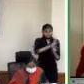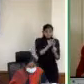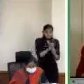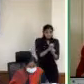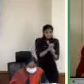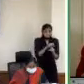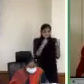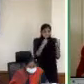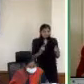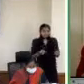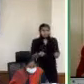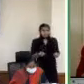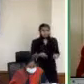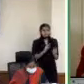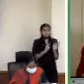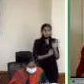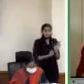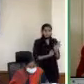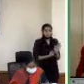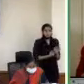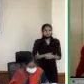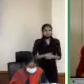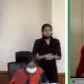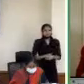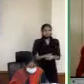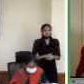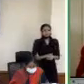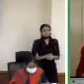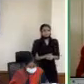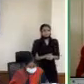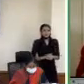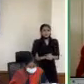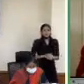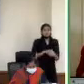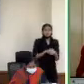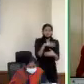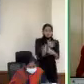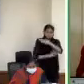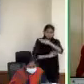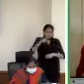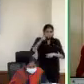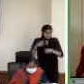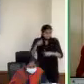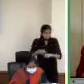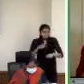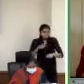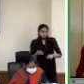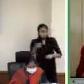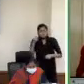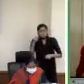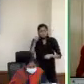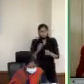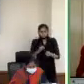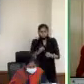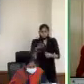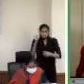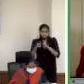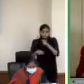कार्यक्रम। पूर्वोत्तर क्षेत्र के दिव्यांग तथा गैर दिव्यांग उद्यमियों के लिए बिक्री और प्रचार